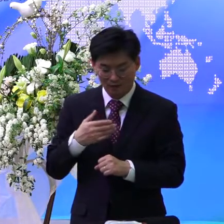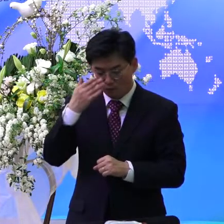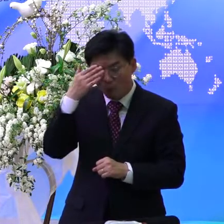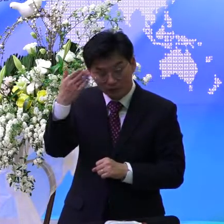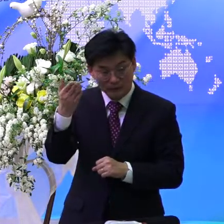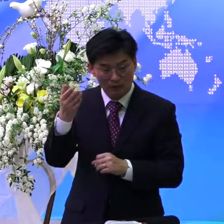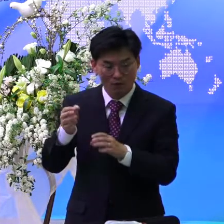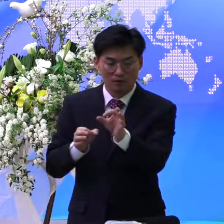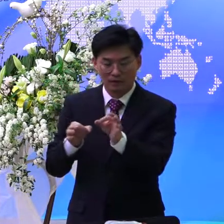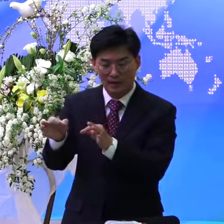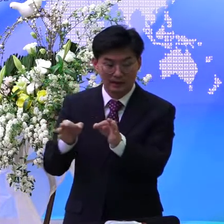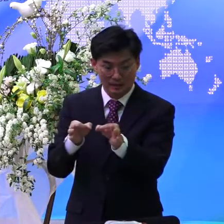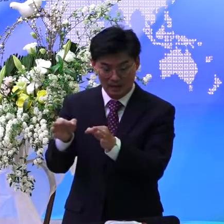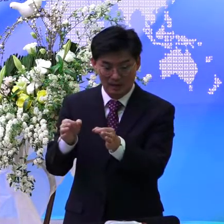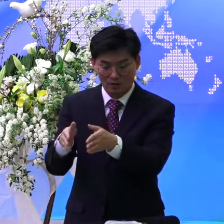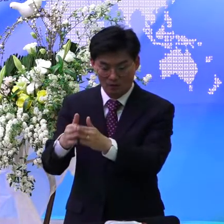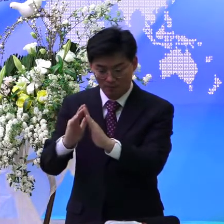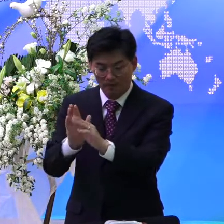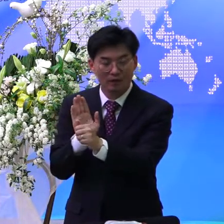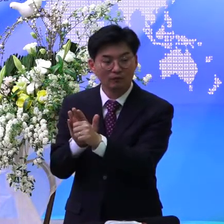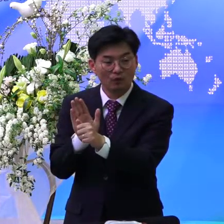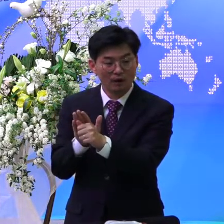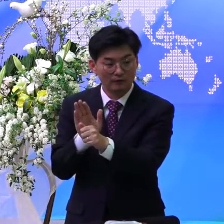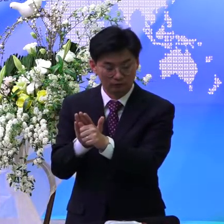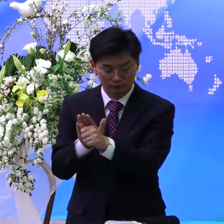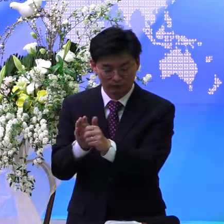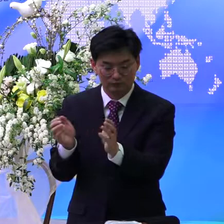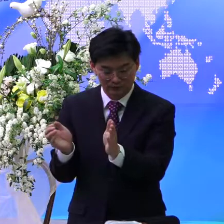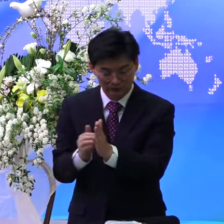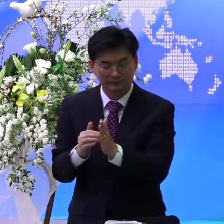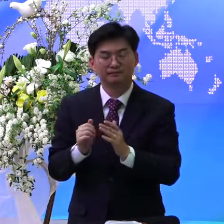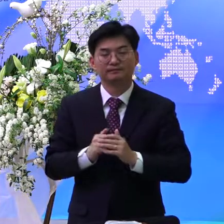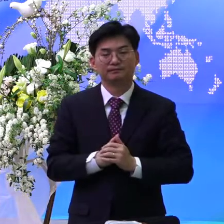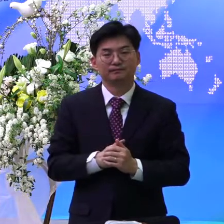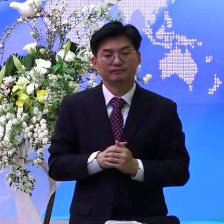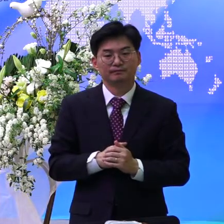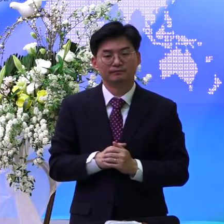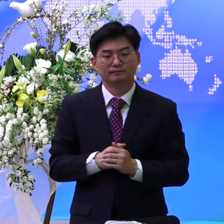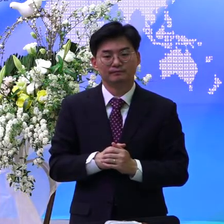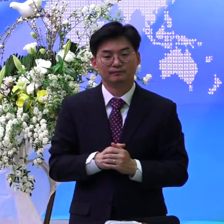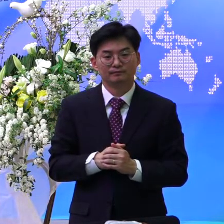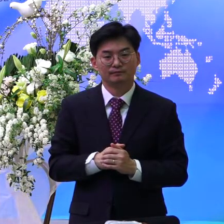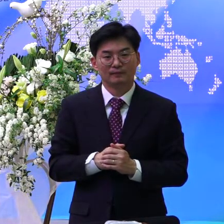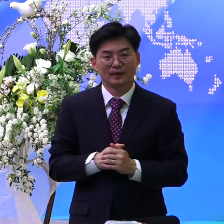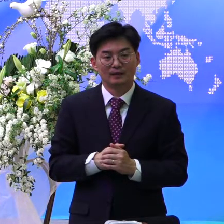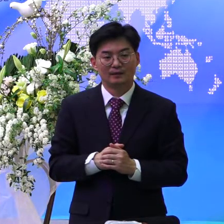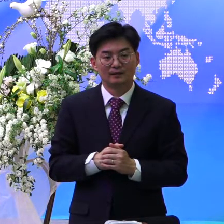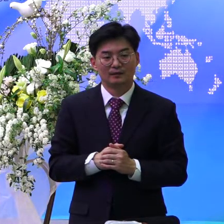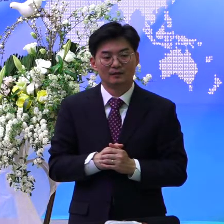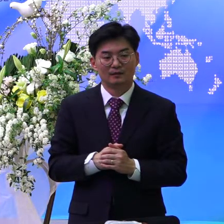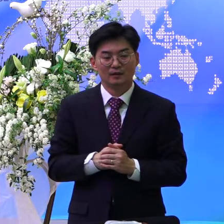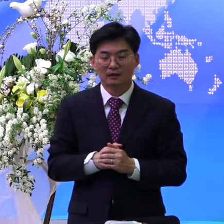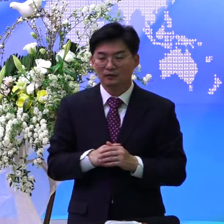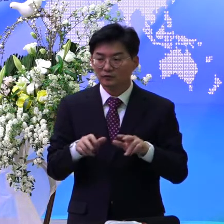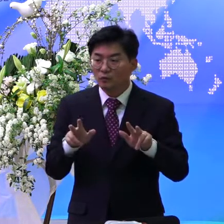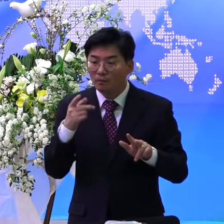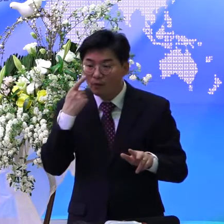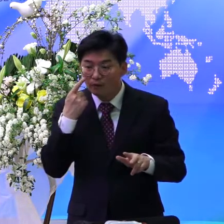내어주고 레시피까지 와서 가르쳐주고 그렇게 가맹점을 열어주었습니다. 이렇게 시작된